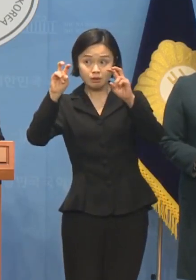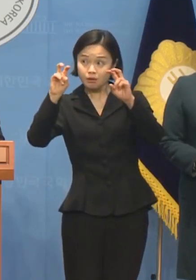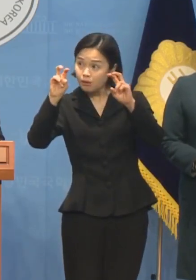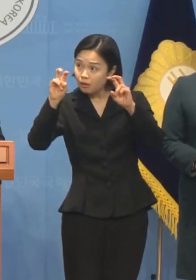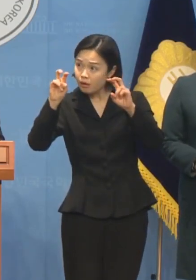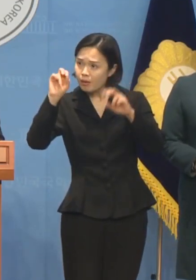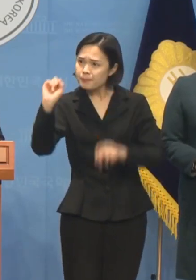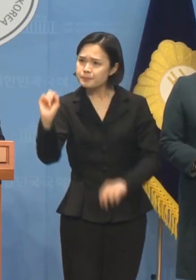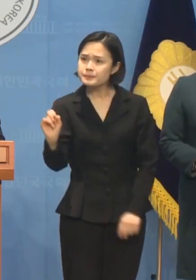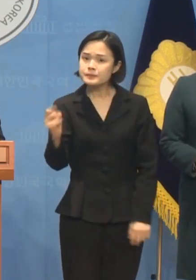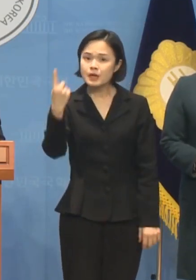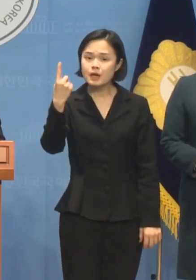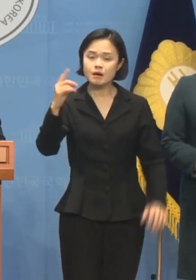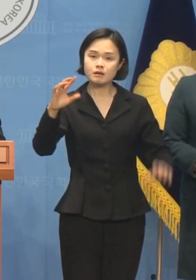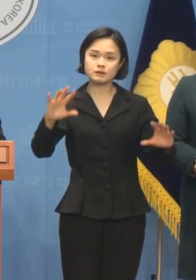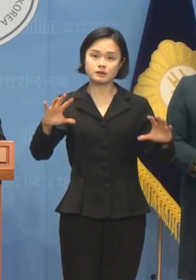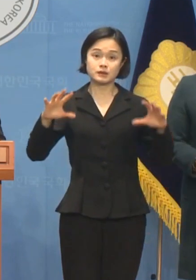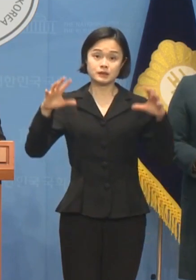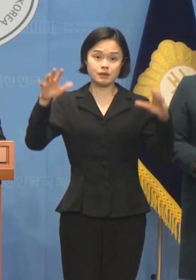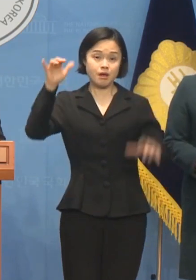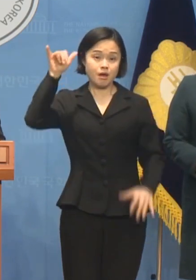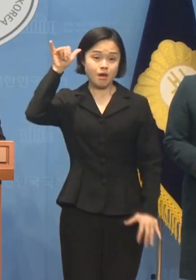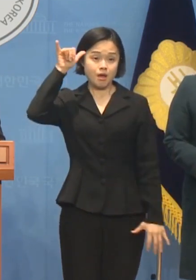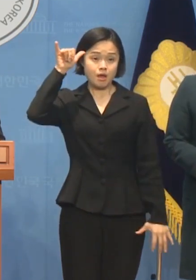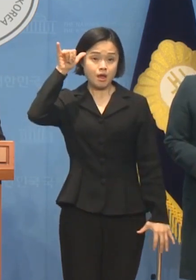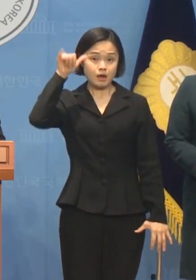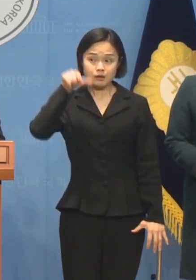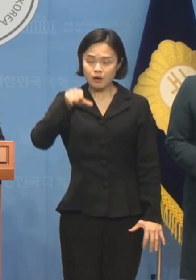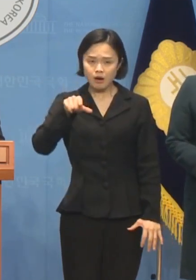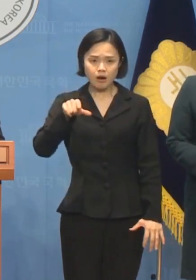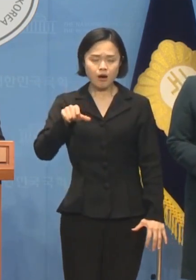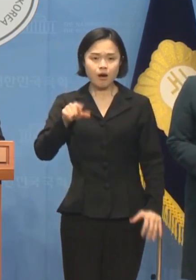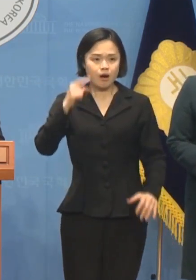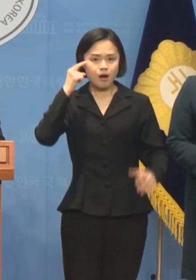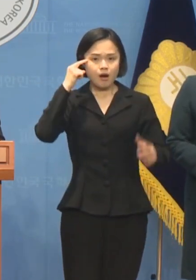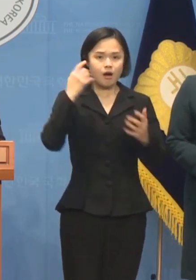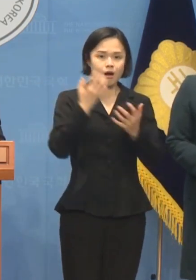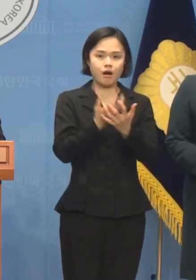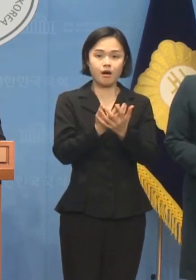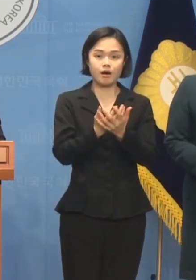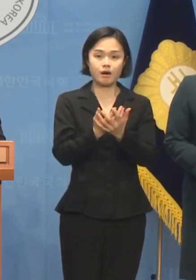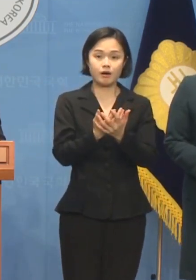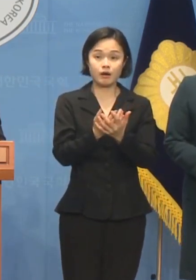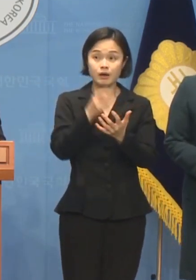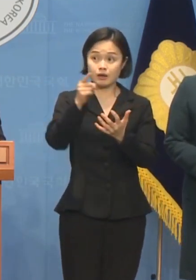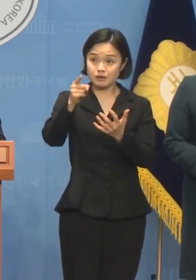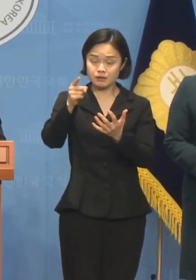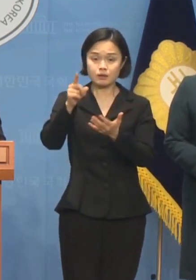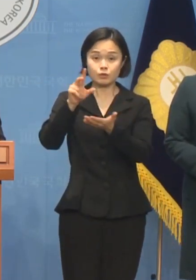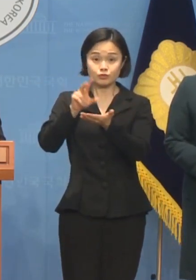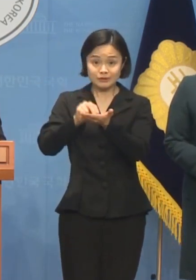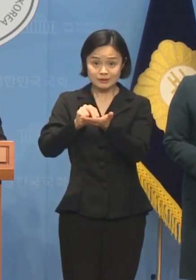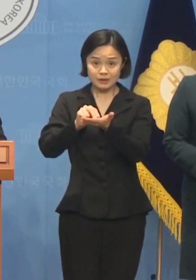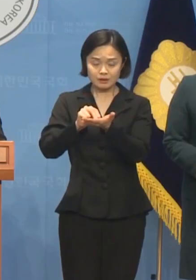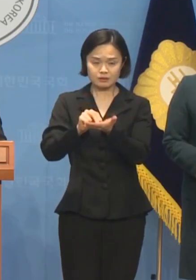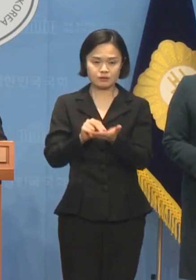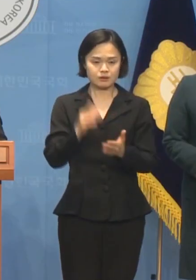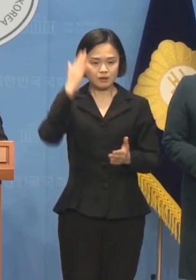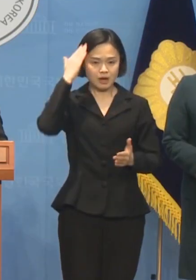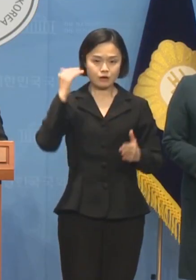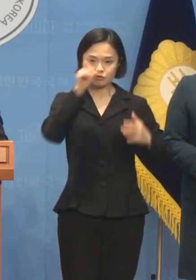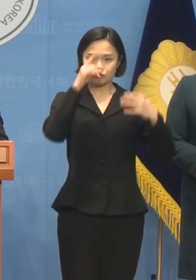대한 우리 정부의 대책 마련이 시급하다는 내용의 기자회견을 하겠습니다. 먼저